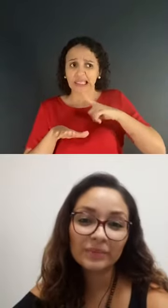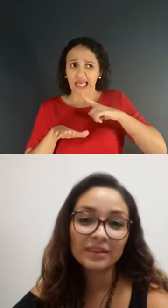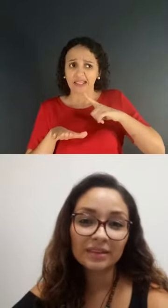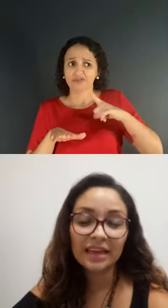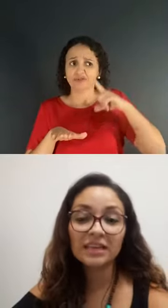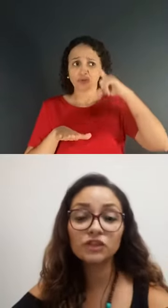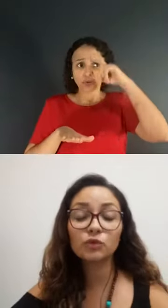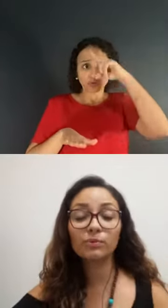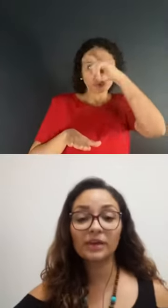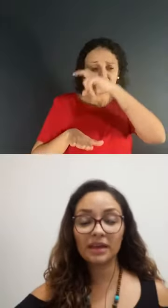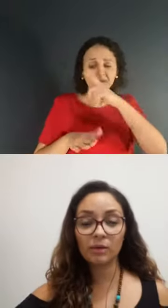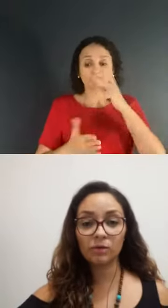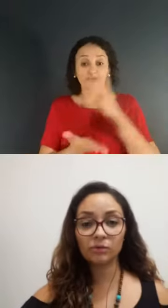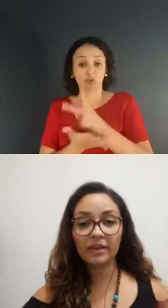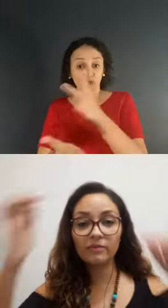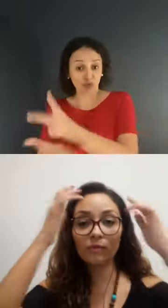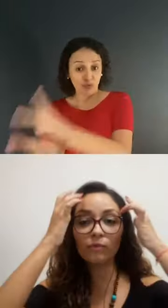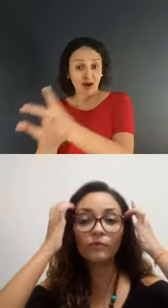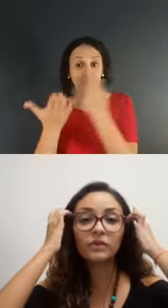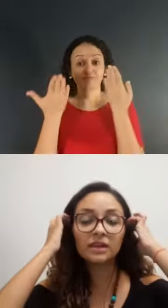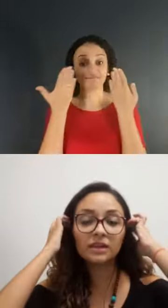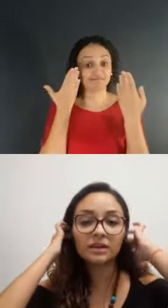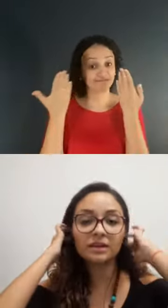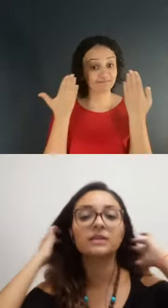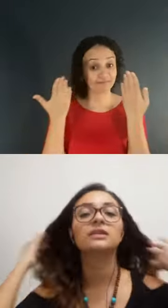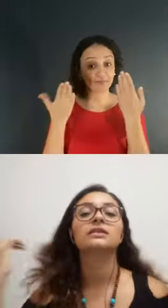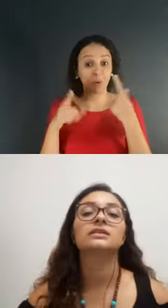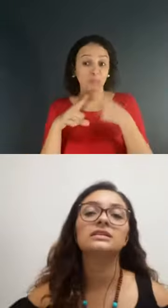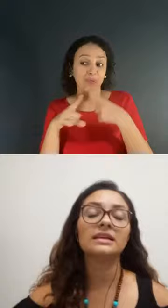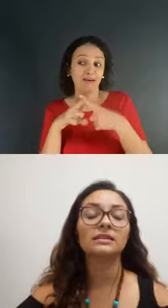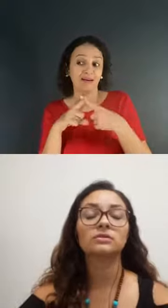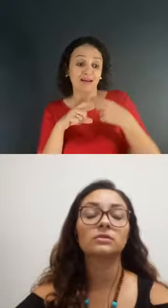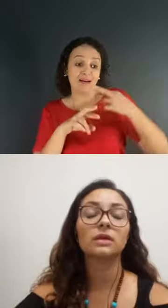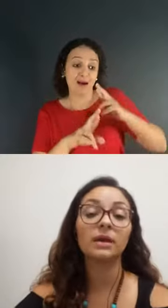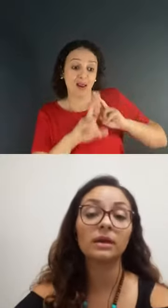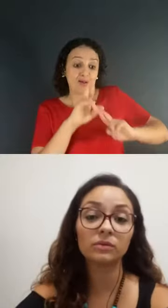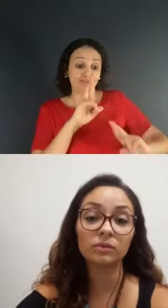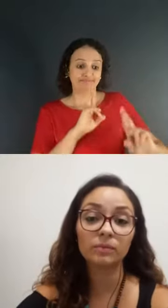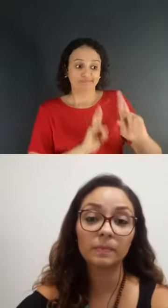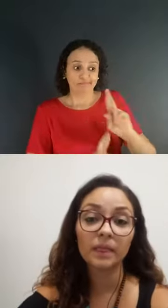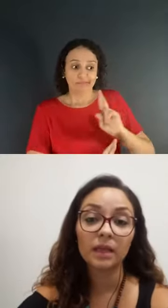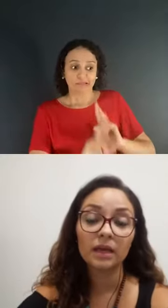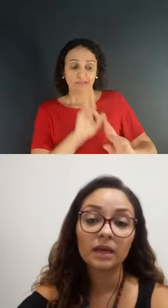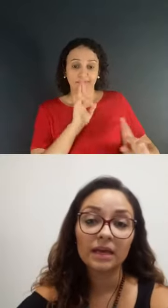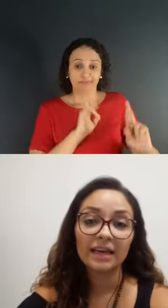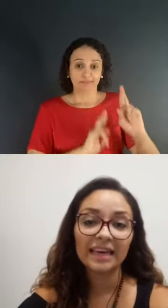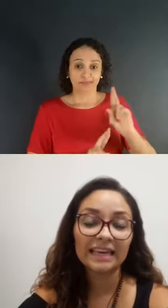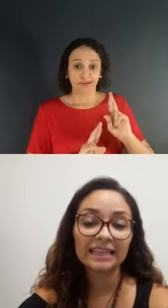tratamento, né? Isso porque quando está envolvida nesse relacionamento,